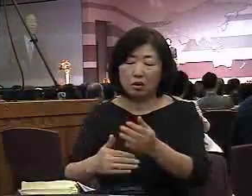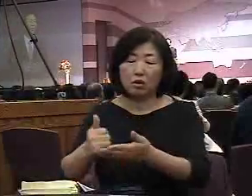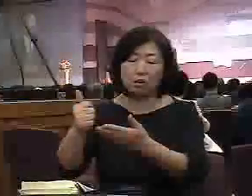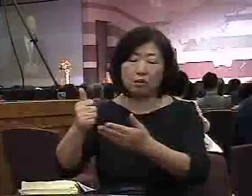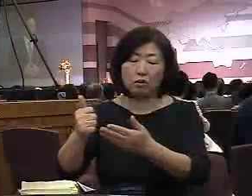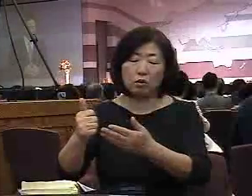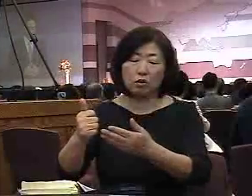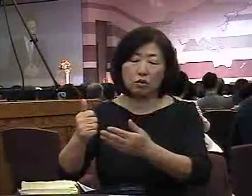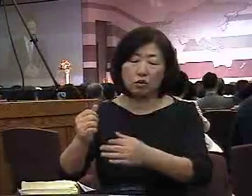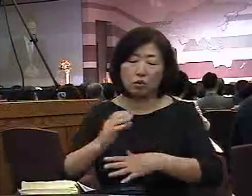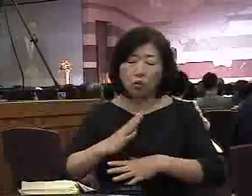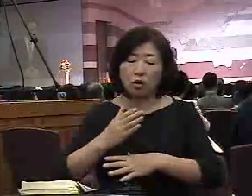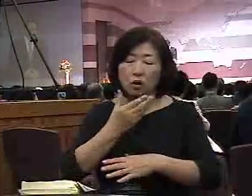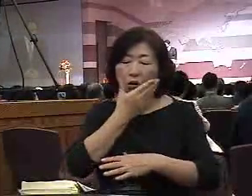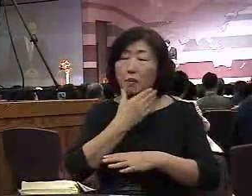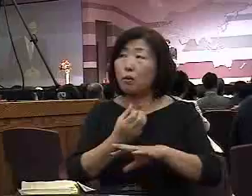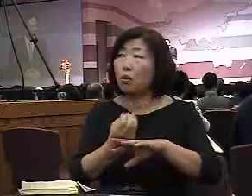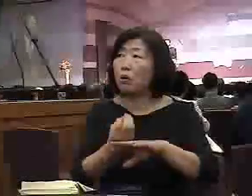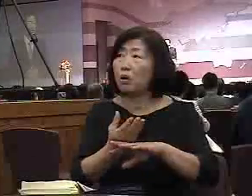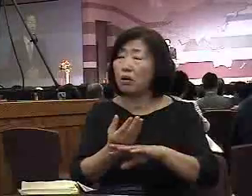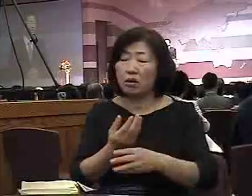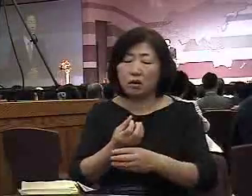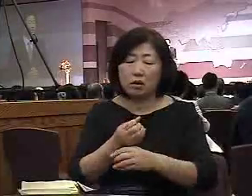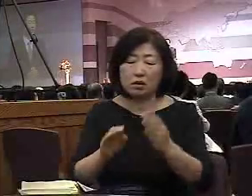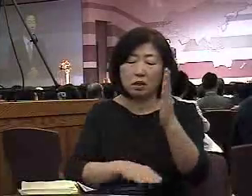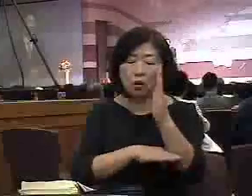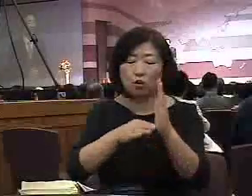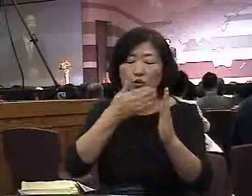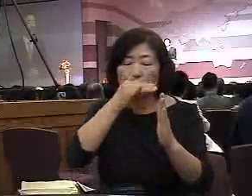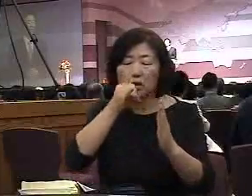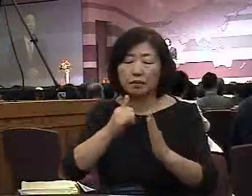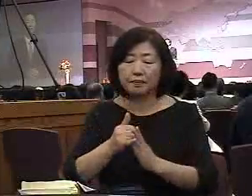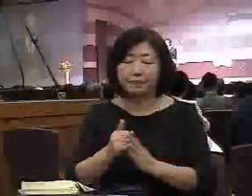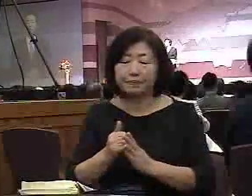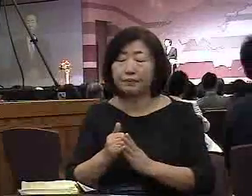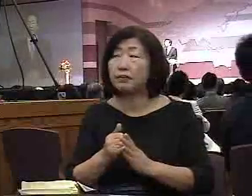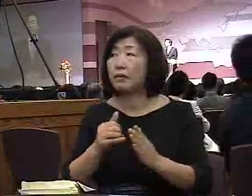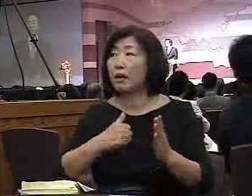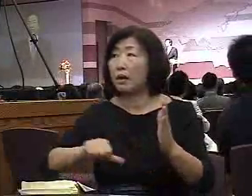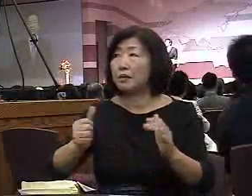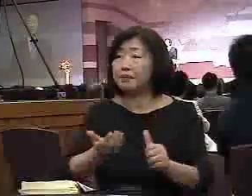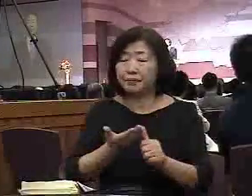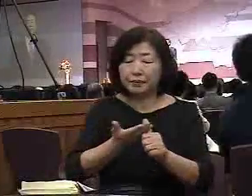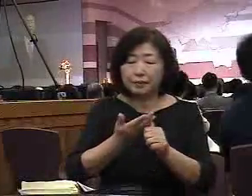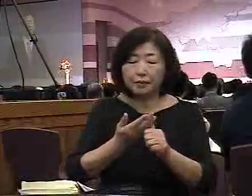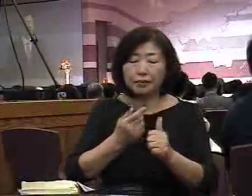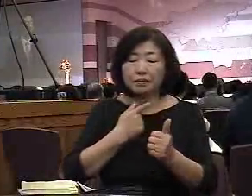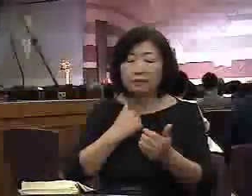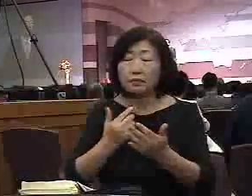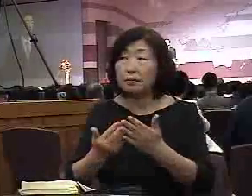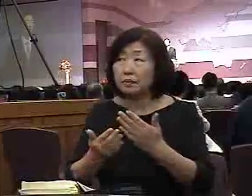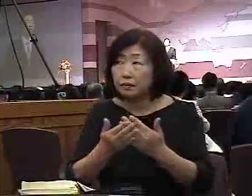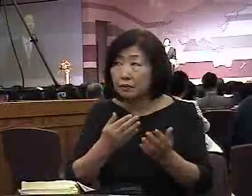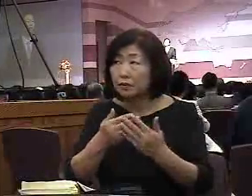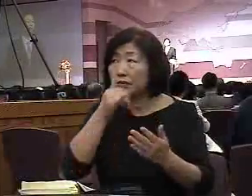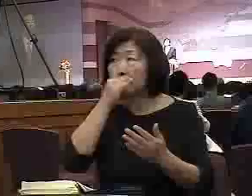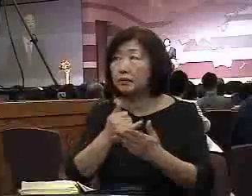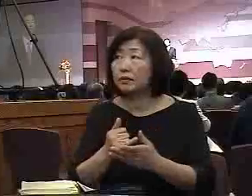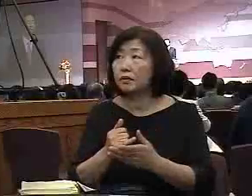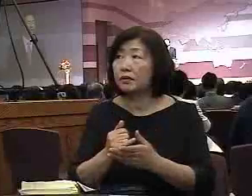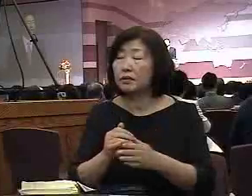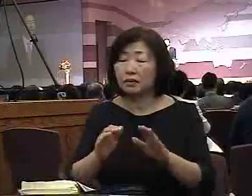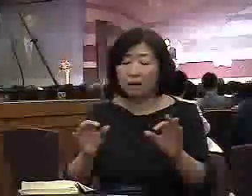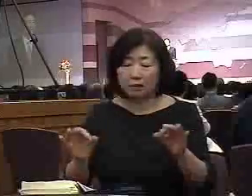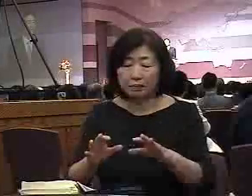놀라운 하늘의 보배를 채워주실 수가 있는 것입니다. 제 아들을 키우면서 제가 그런 일을 겪은 적이 있어요. 이제 막 걸음마를